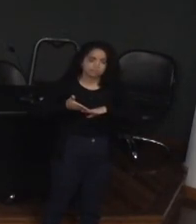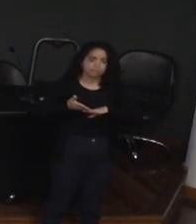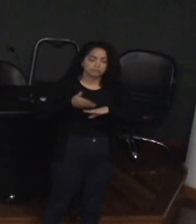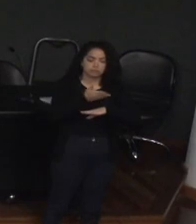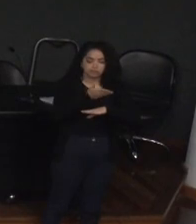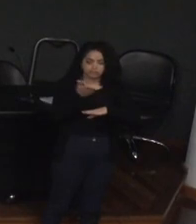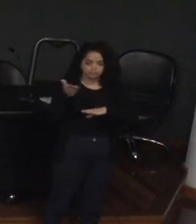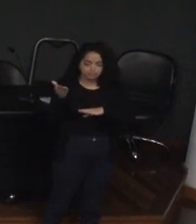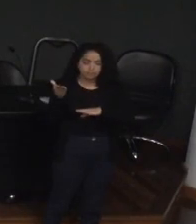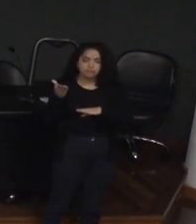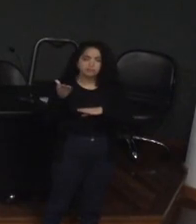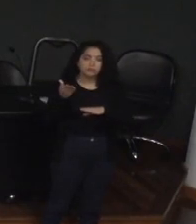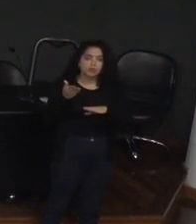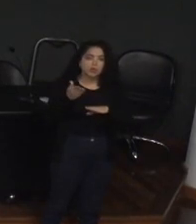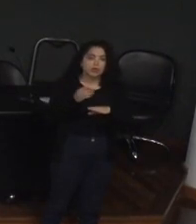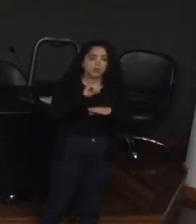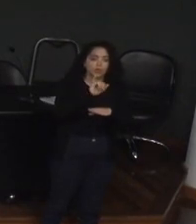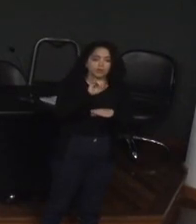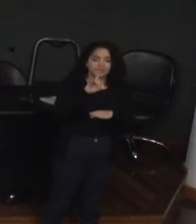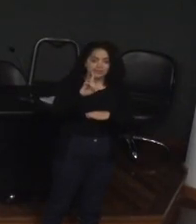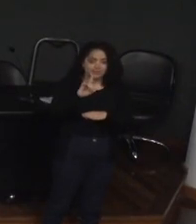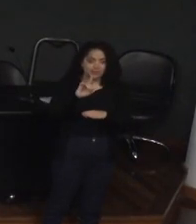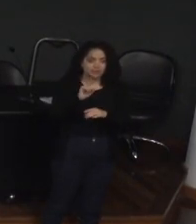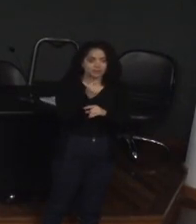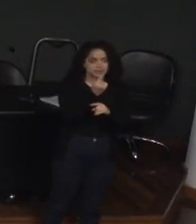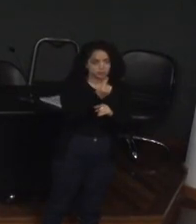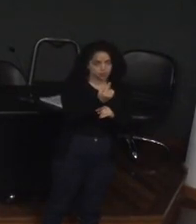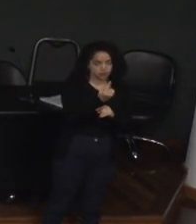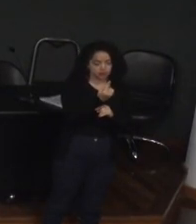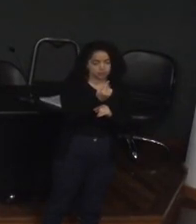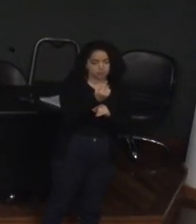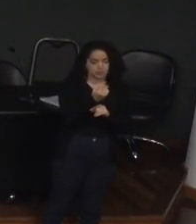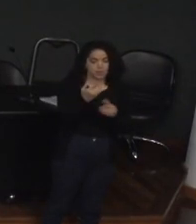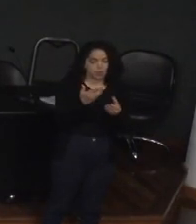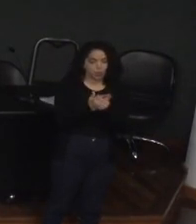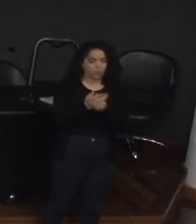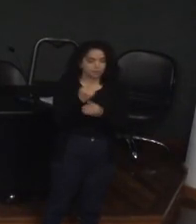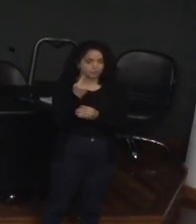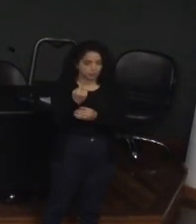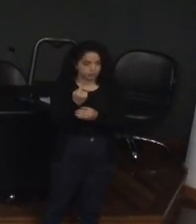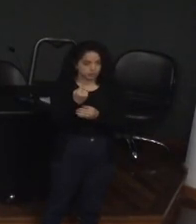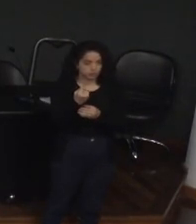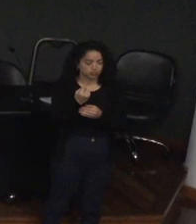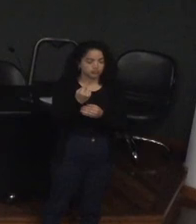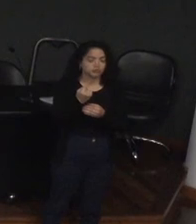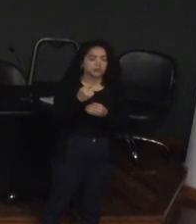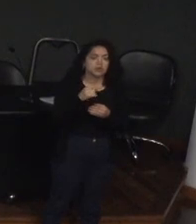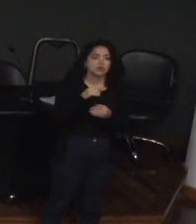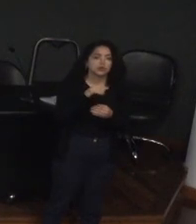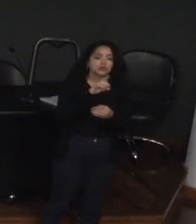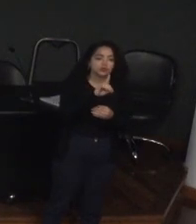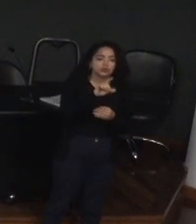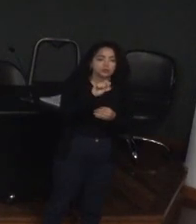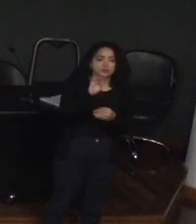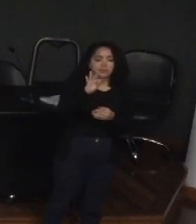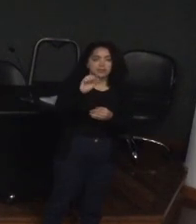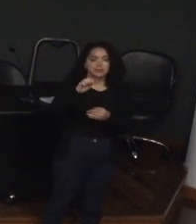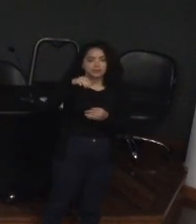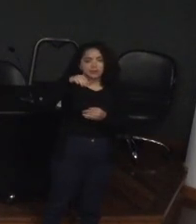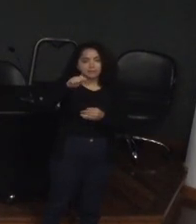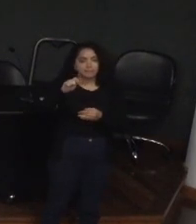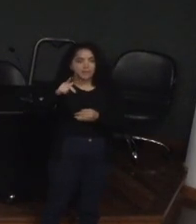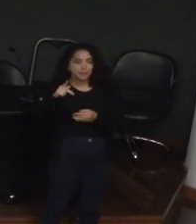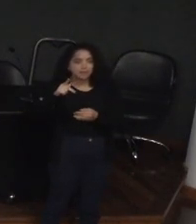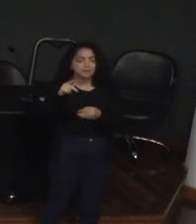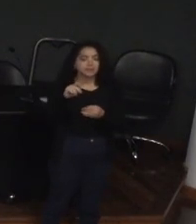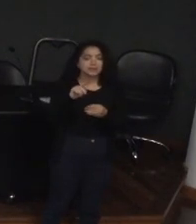de vocês e todos vai ser 1, porque é um processo só, né? O ID no data mapping, né? Aqui você vai ter que dizer